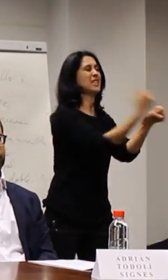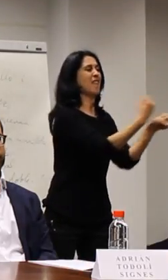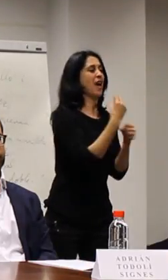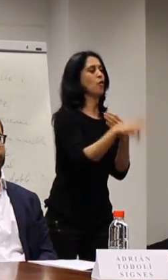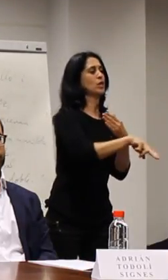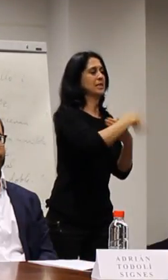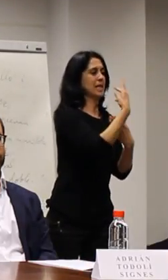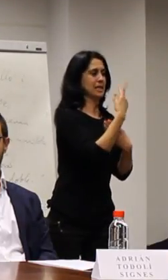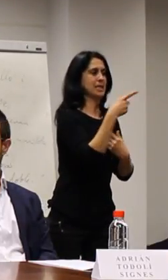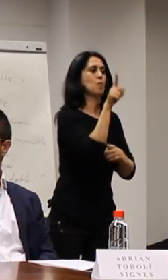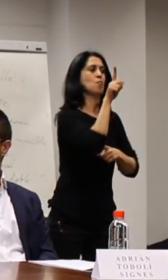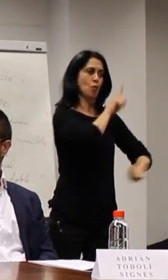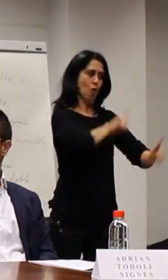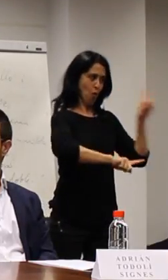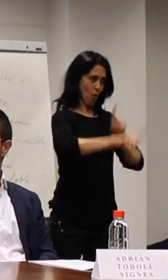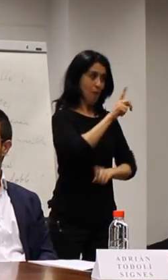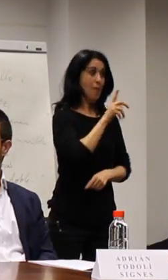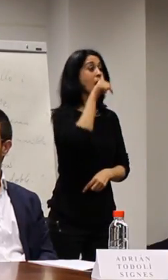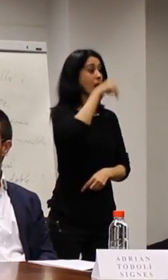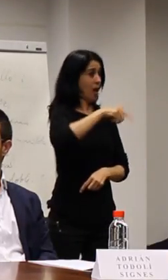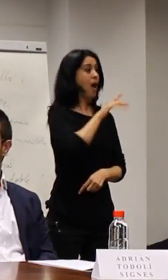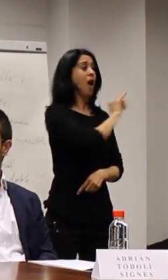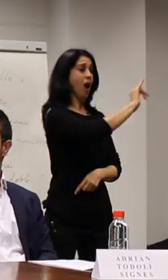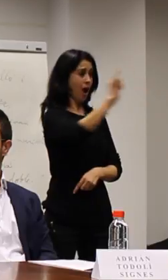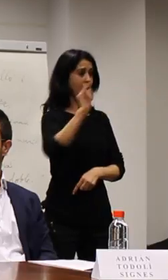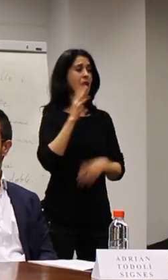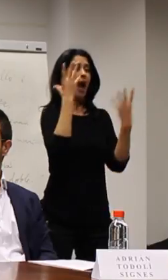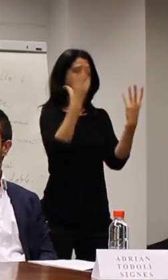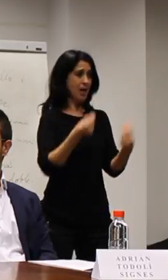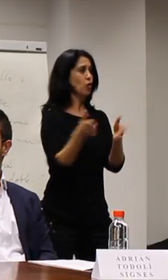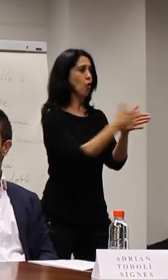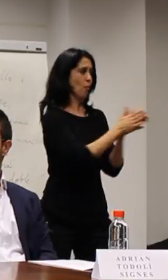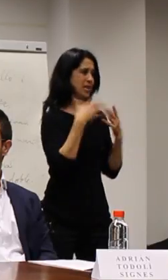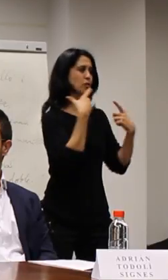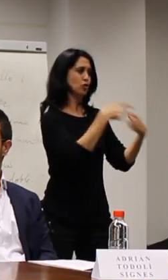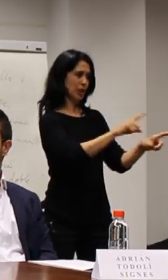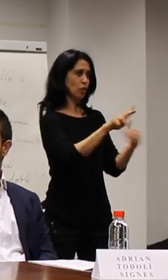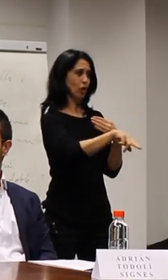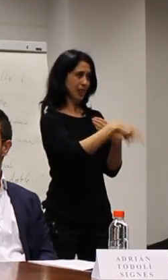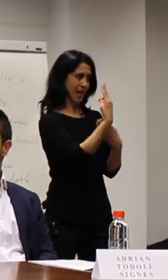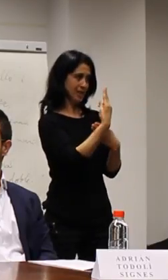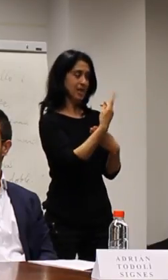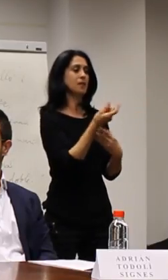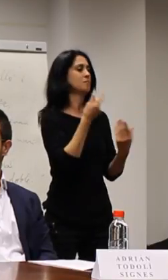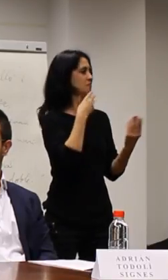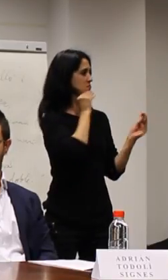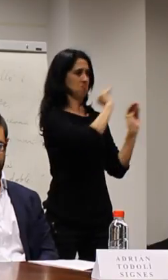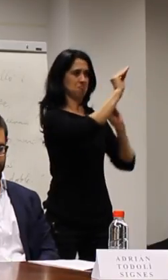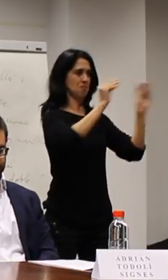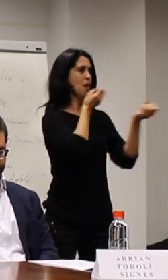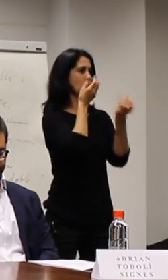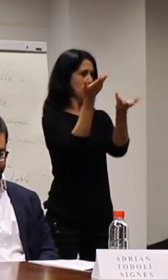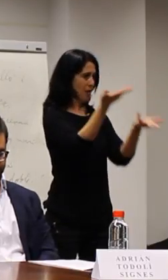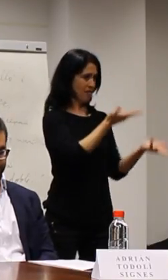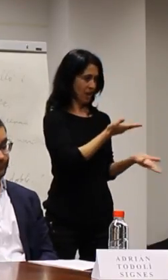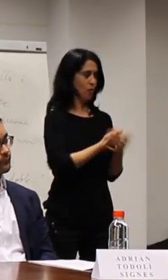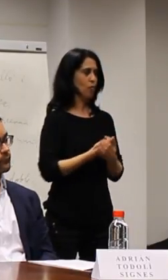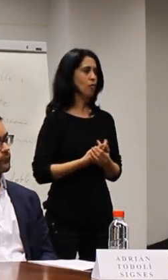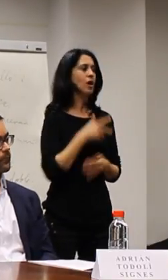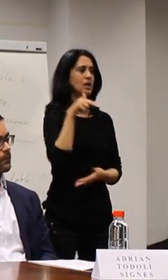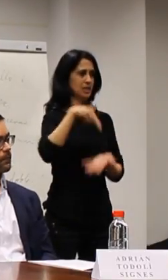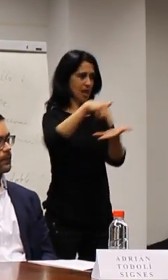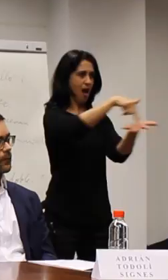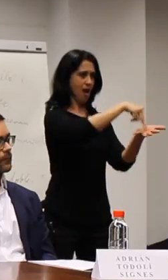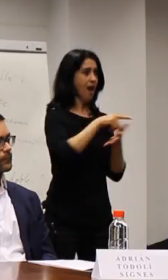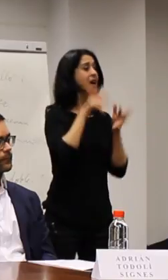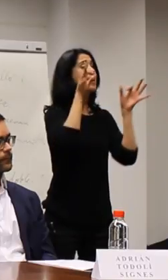también con muchos compañeros que están en ese sector a los que les damos la bienvenida y que están aquí también presentes y que